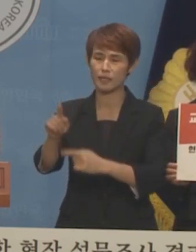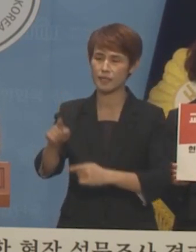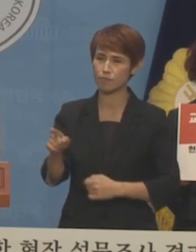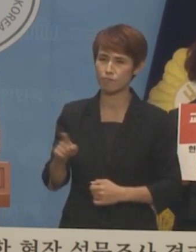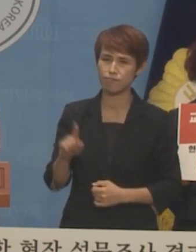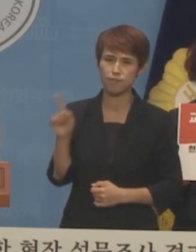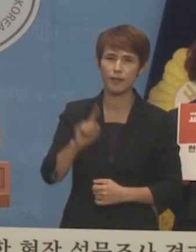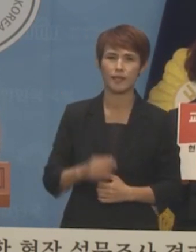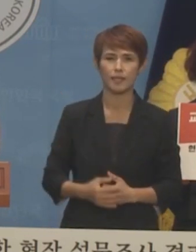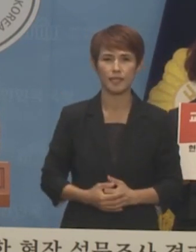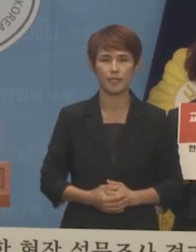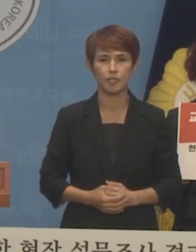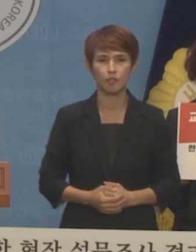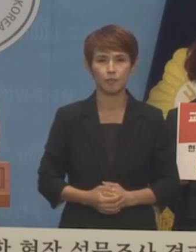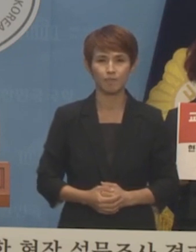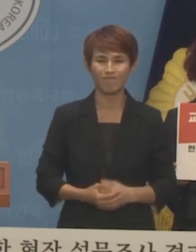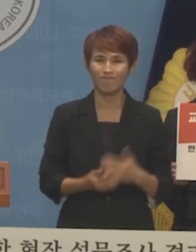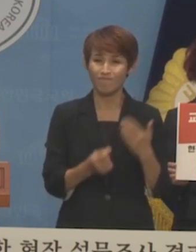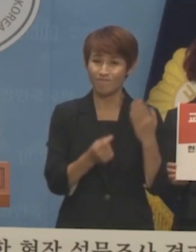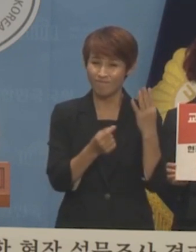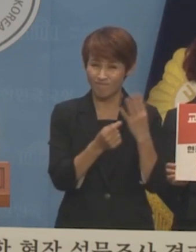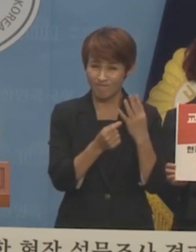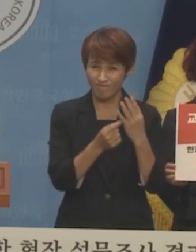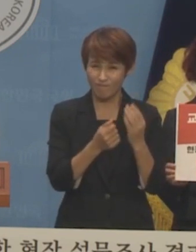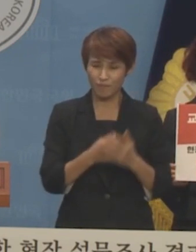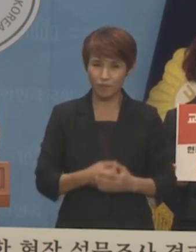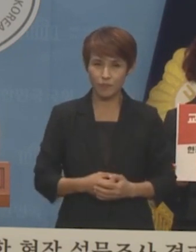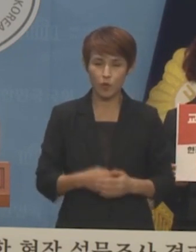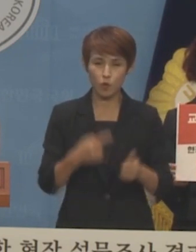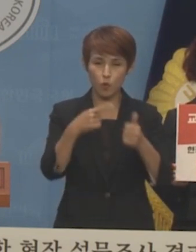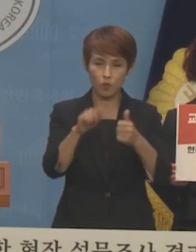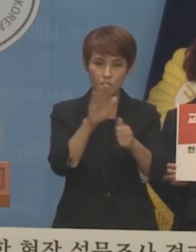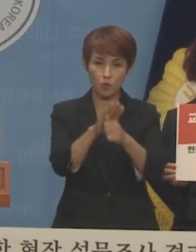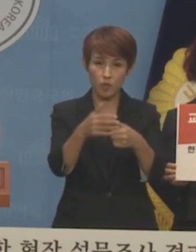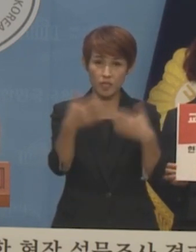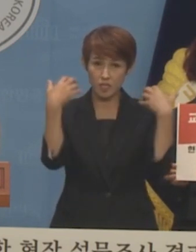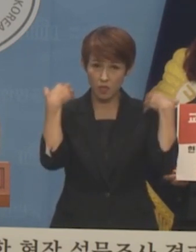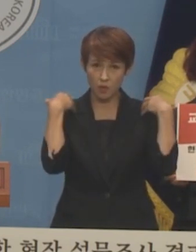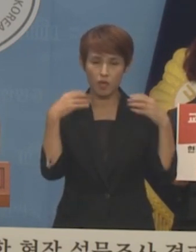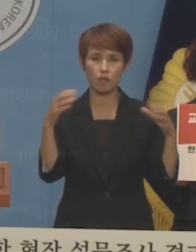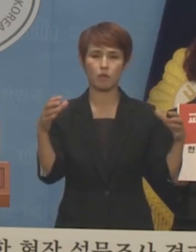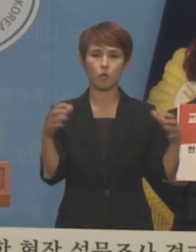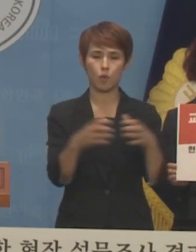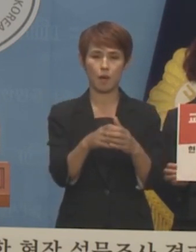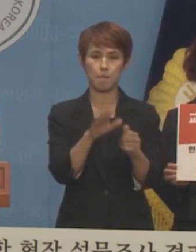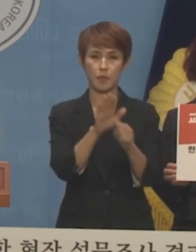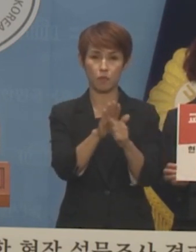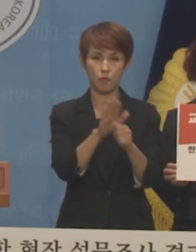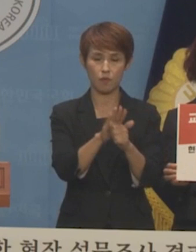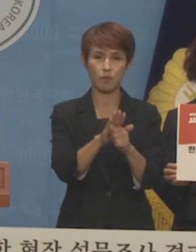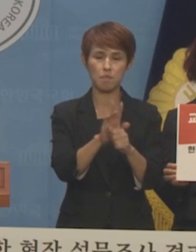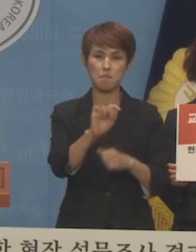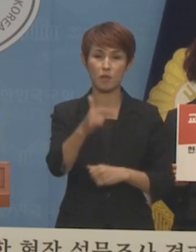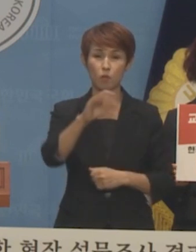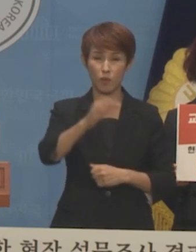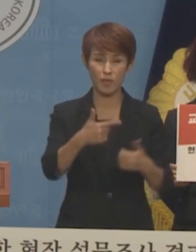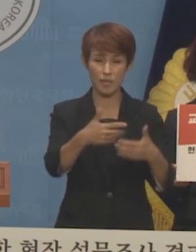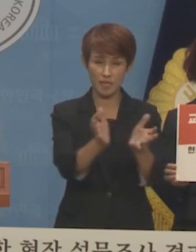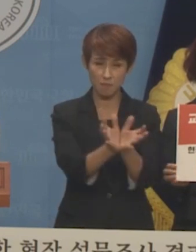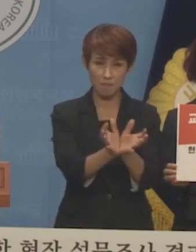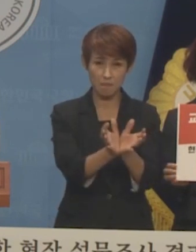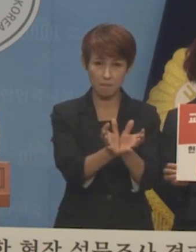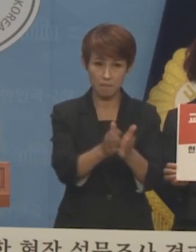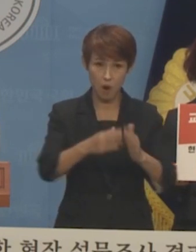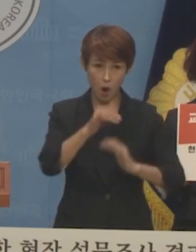않습니다. 넷째, 교육청과 교육지원청의 통합민원팀 설치에 대해 교육부는 100% 조치